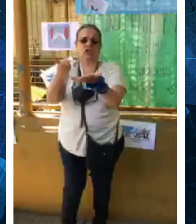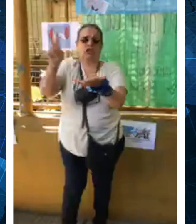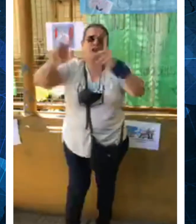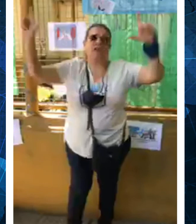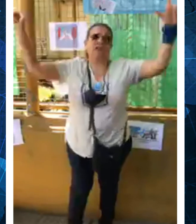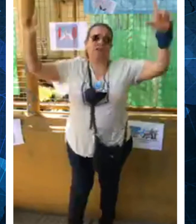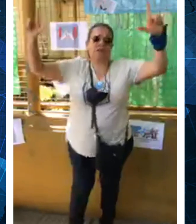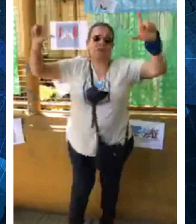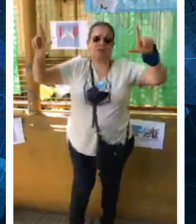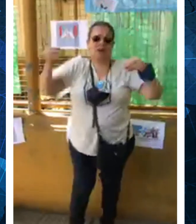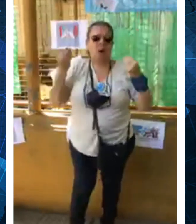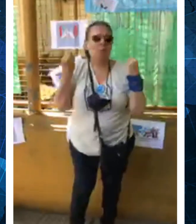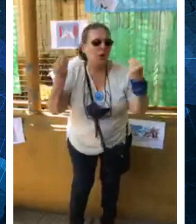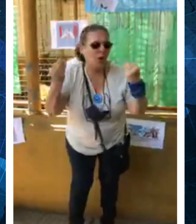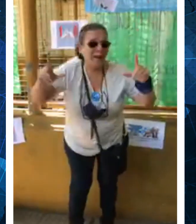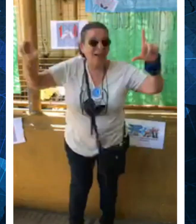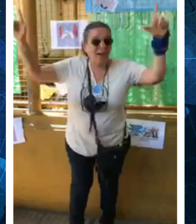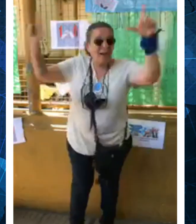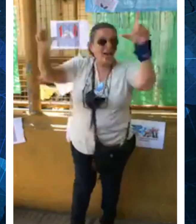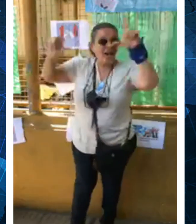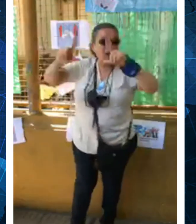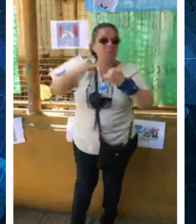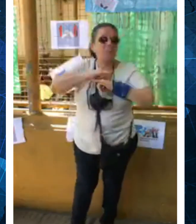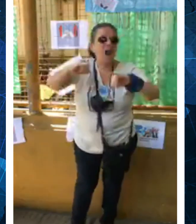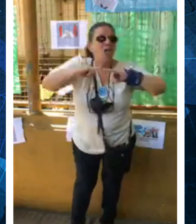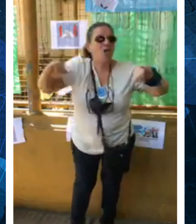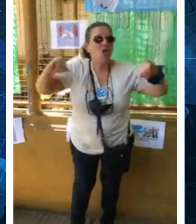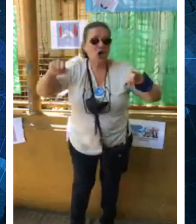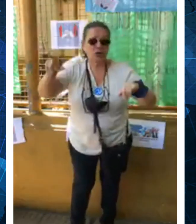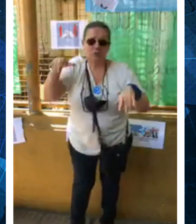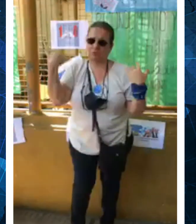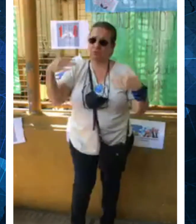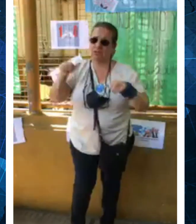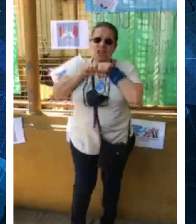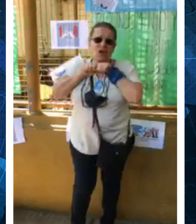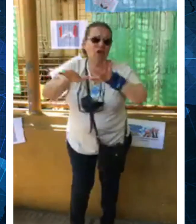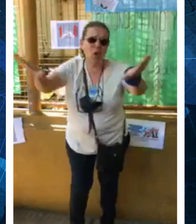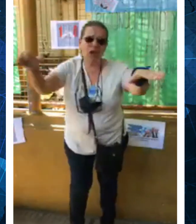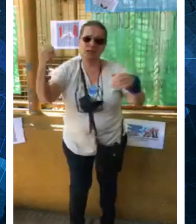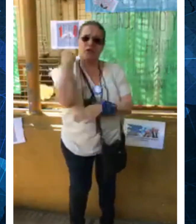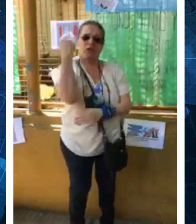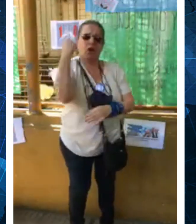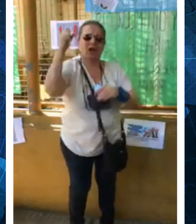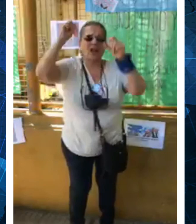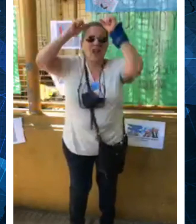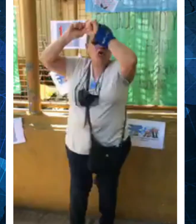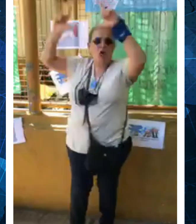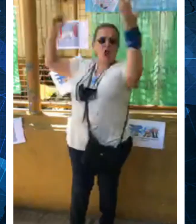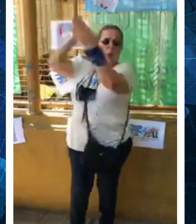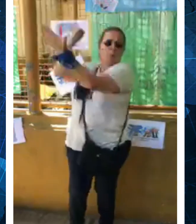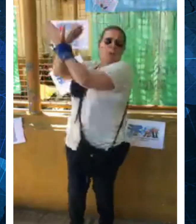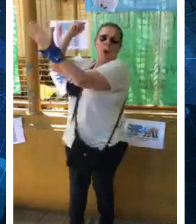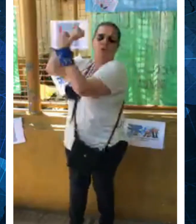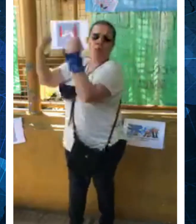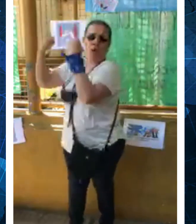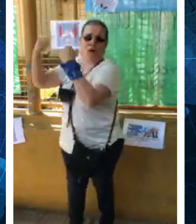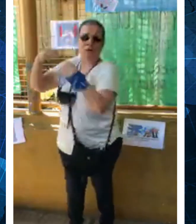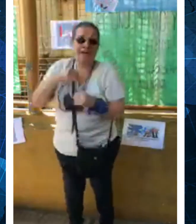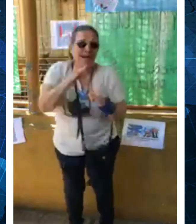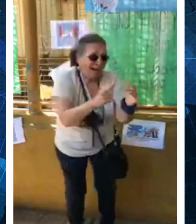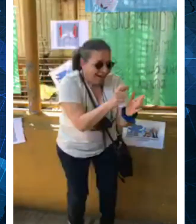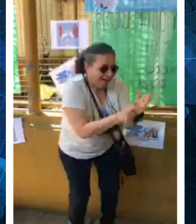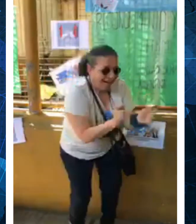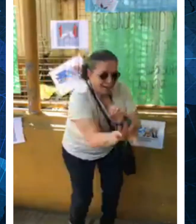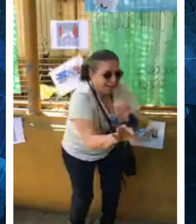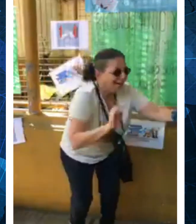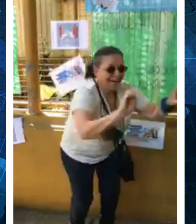resumida. Pero nosotros queremos que vuelva a hacer sus disculpas de manera pública, televisiva, como fueran las